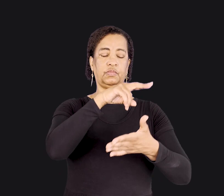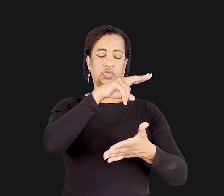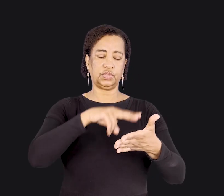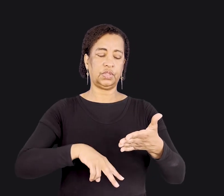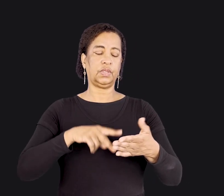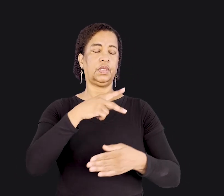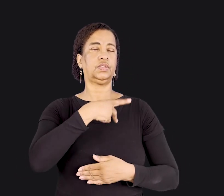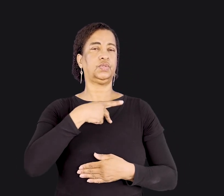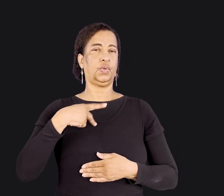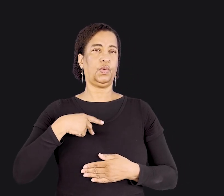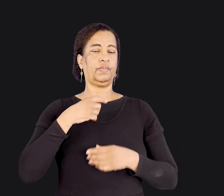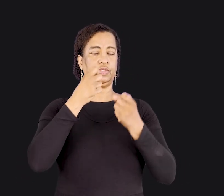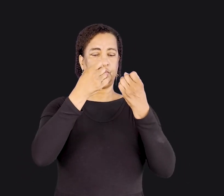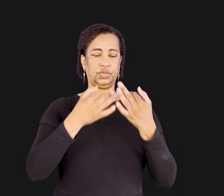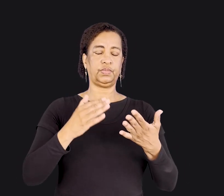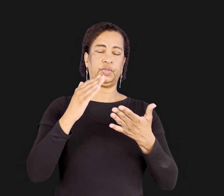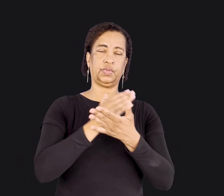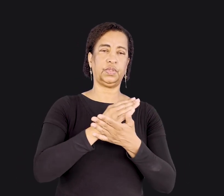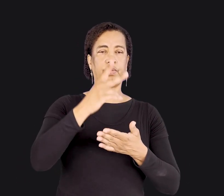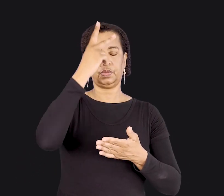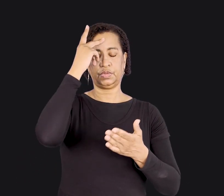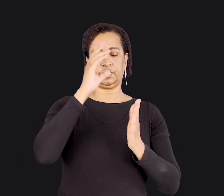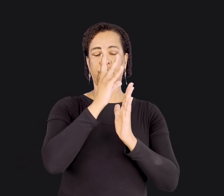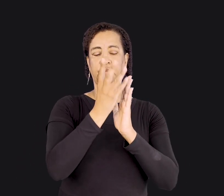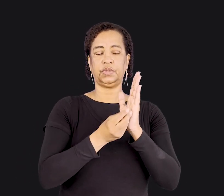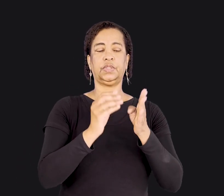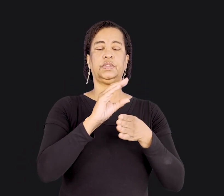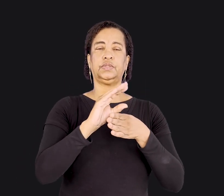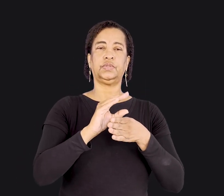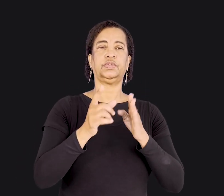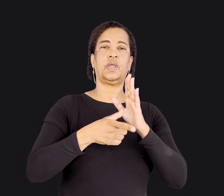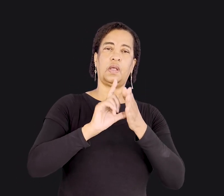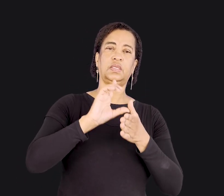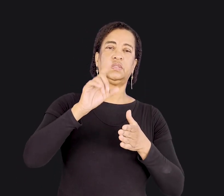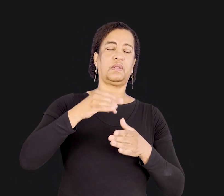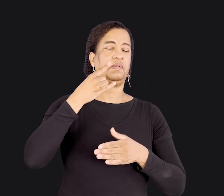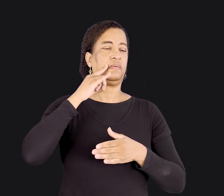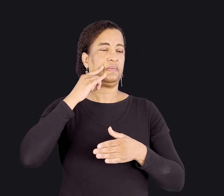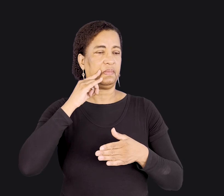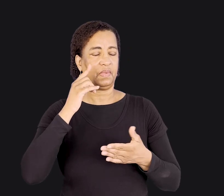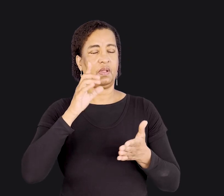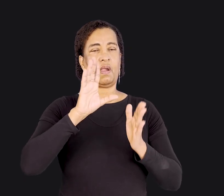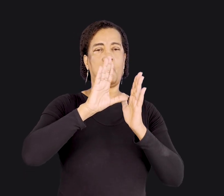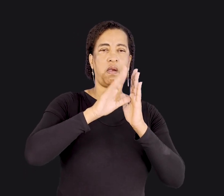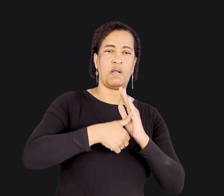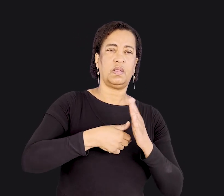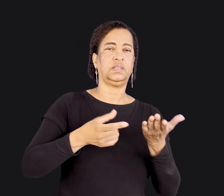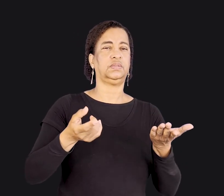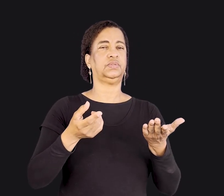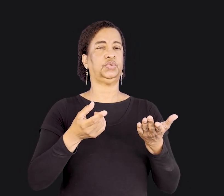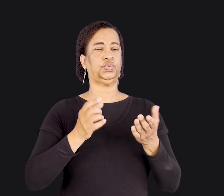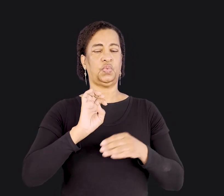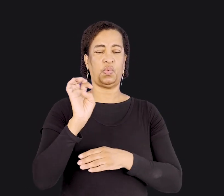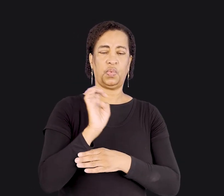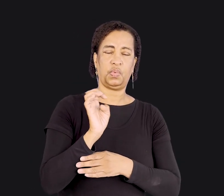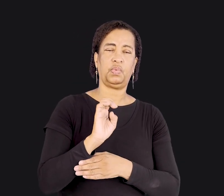o pastor explicou que alguns da igreja de Corinto tinham sido bêbados, ladrões, homossexuais, adúlteros e idólatras.